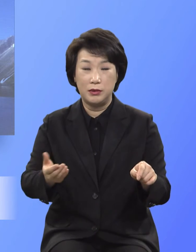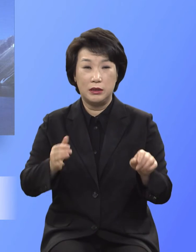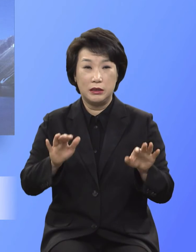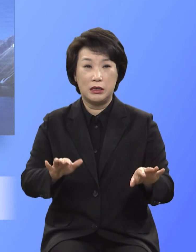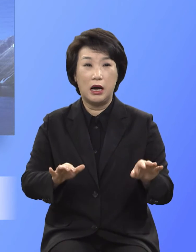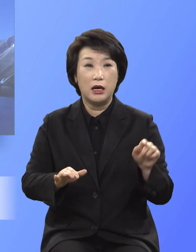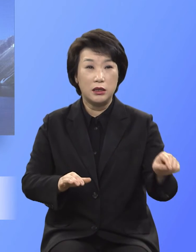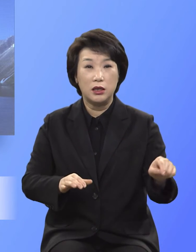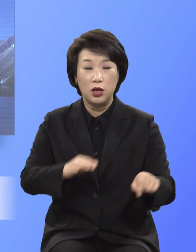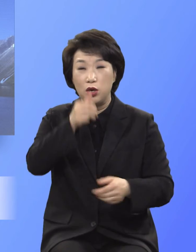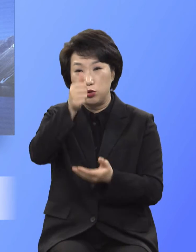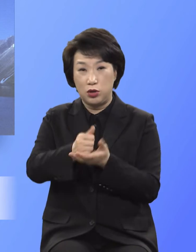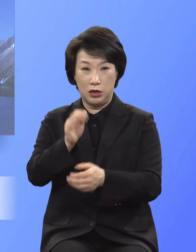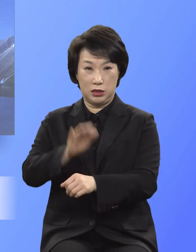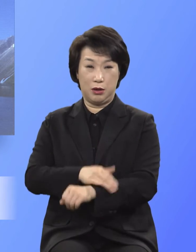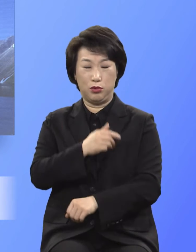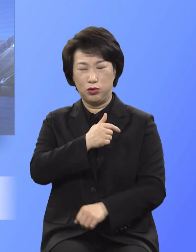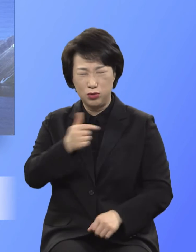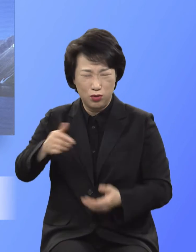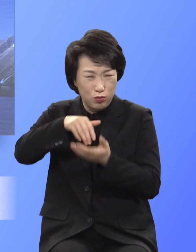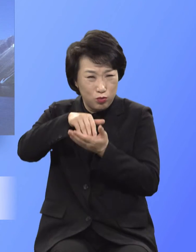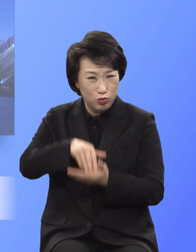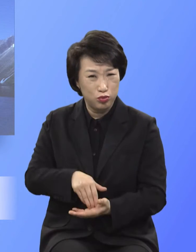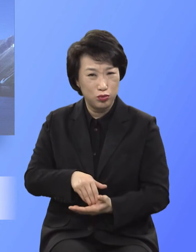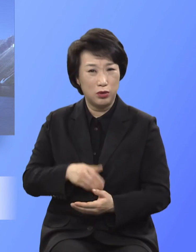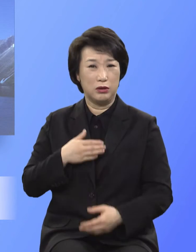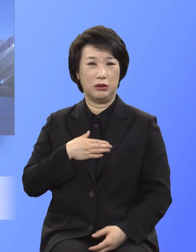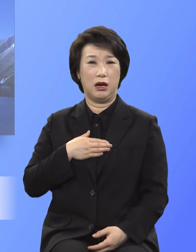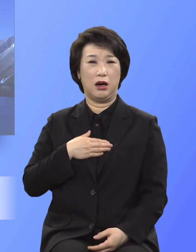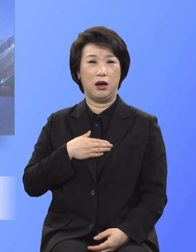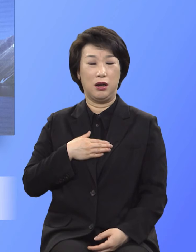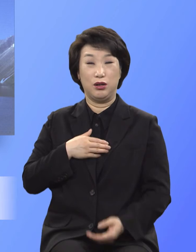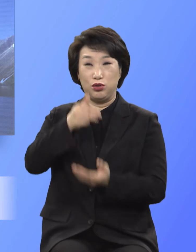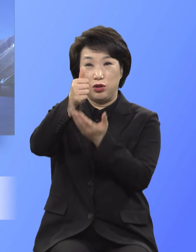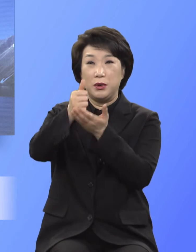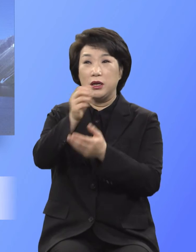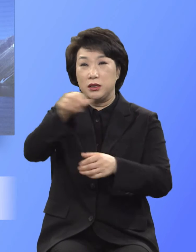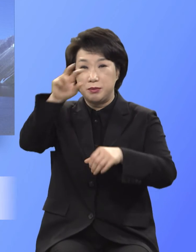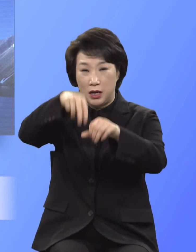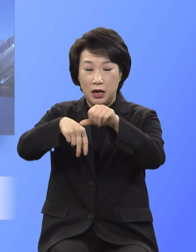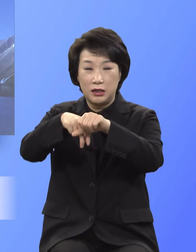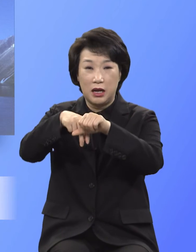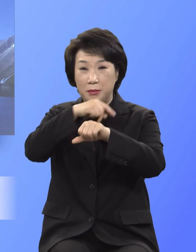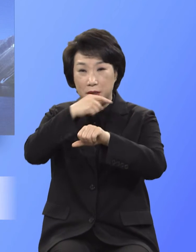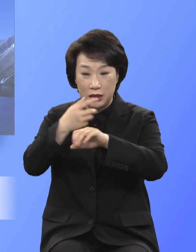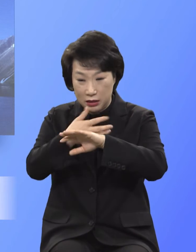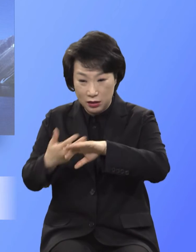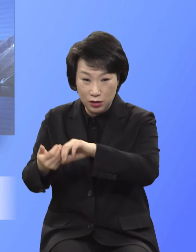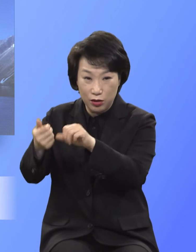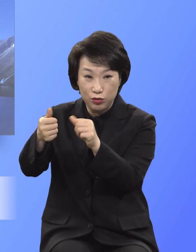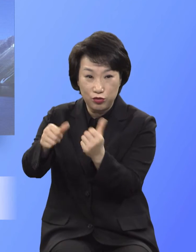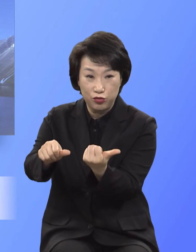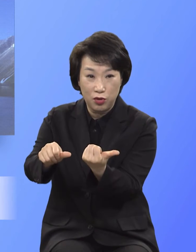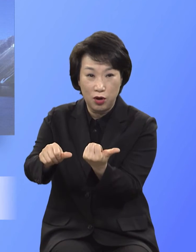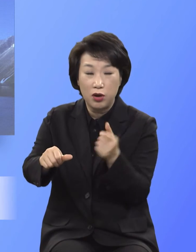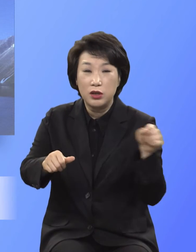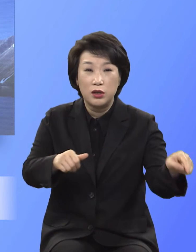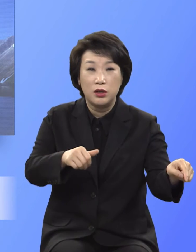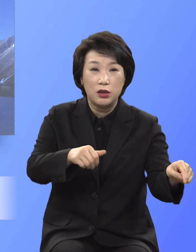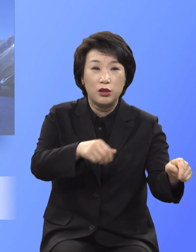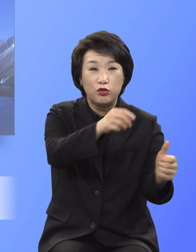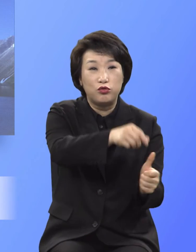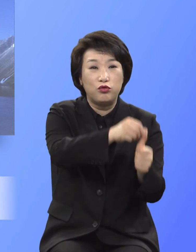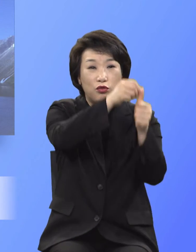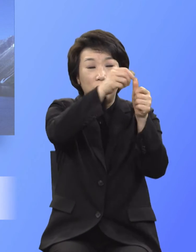당신은 그 죄과가 얼마나 무서우냐. 주님이 십자가에서 피 흘려서 그를